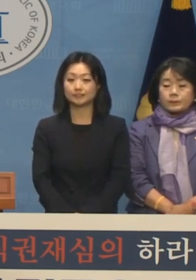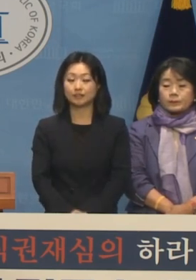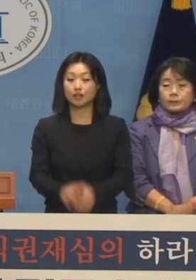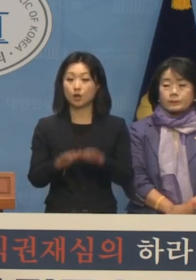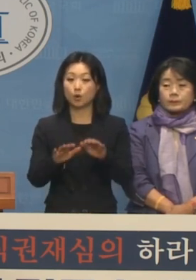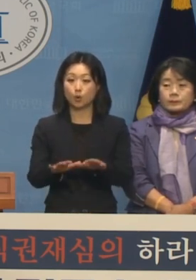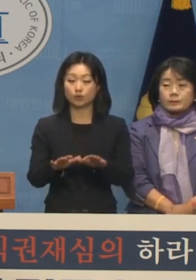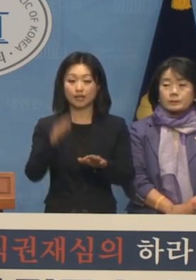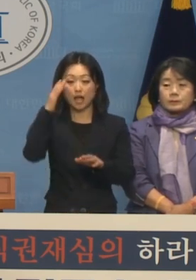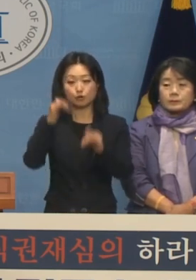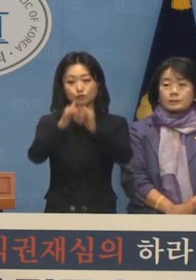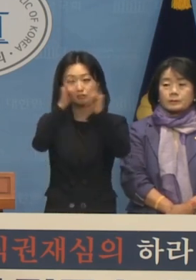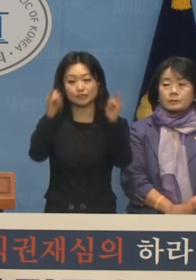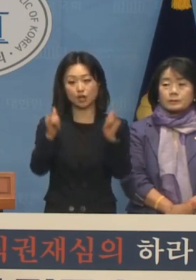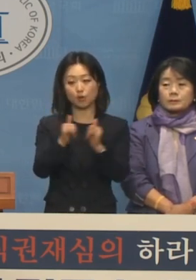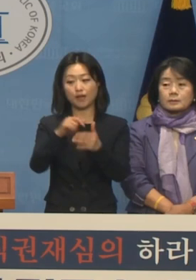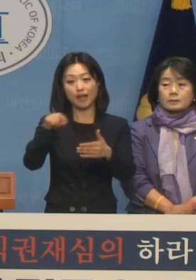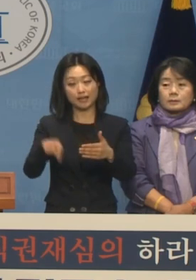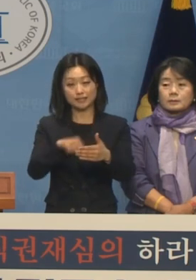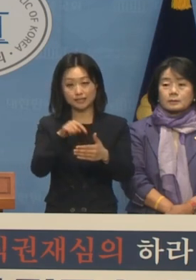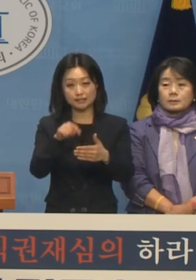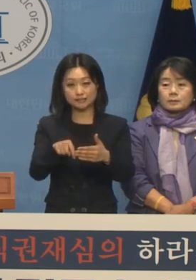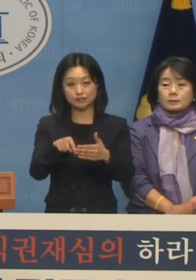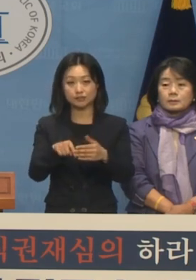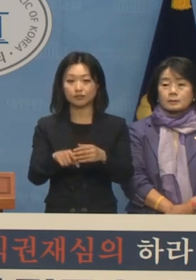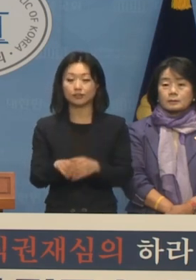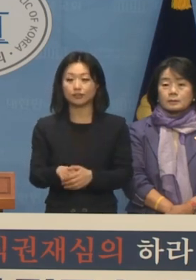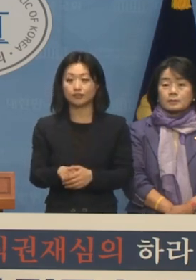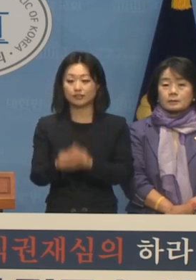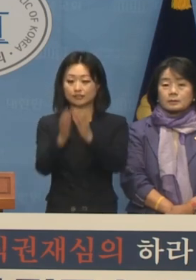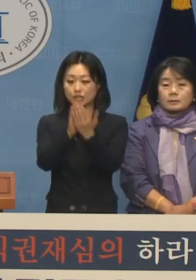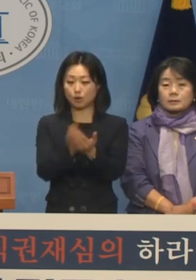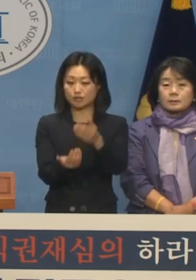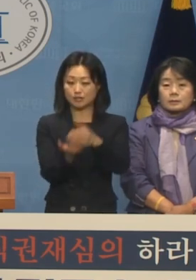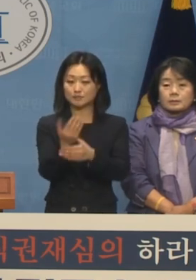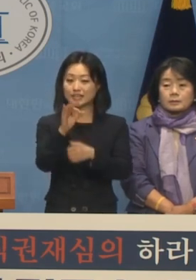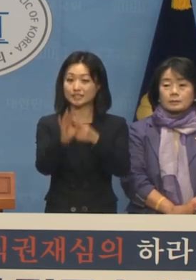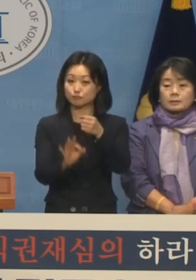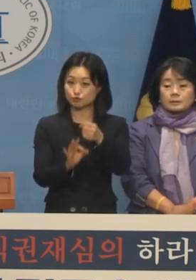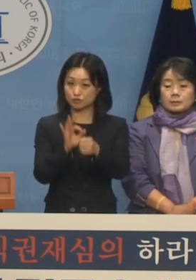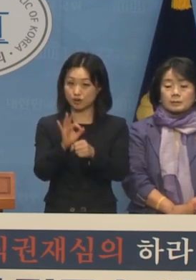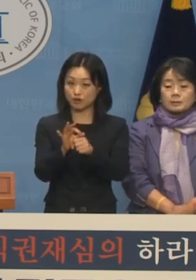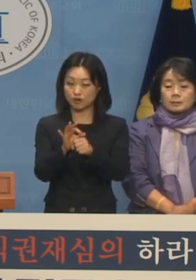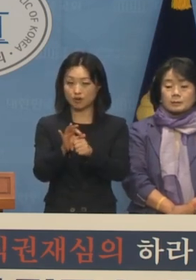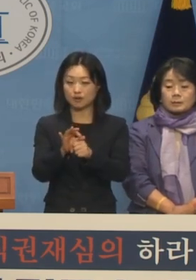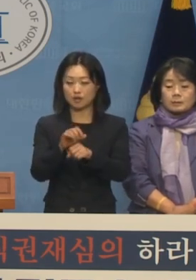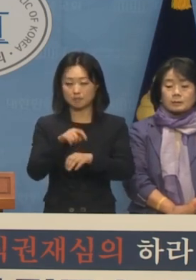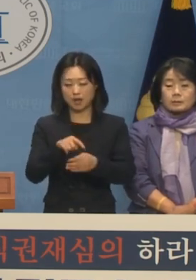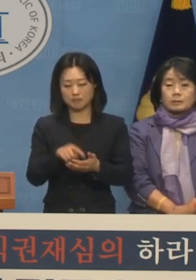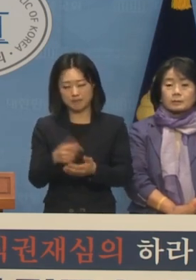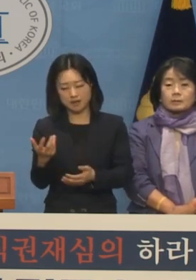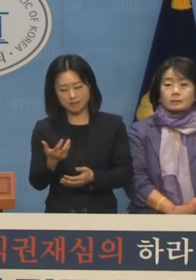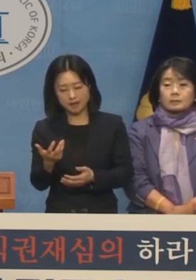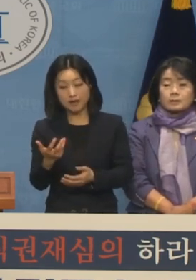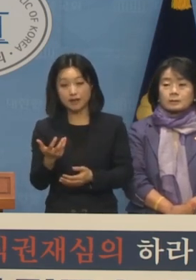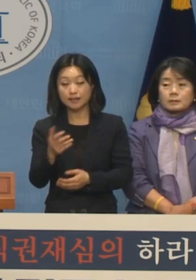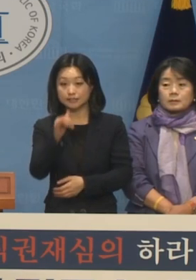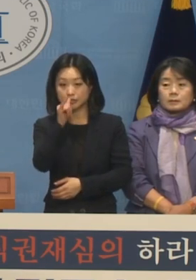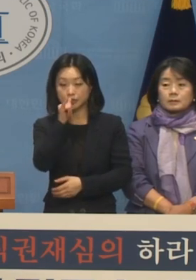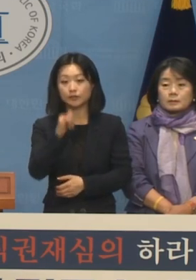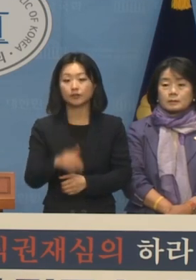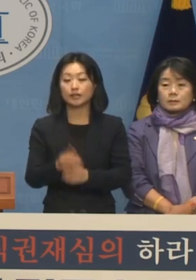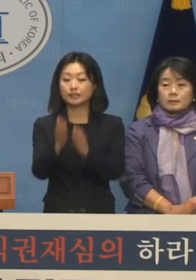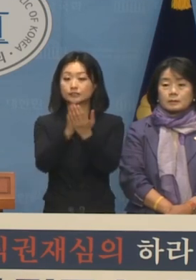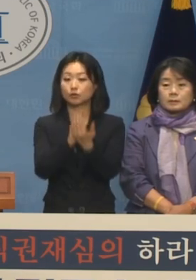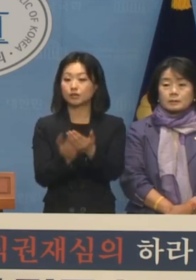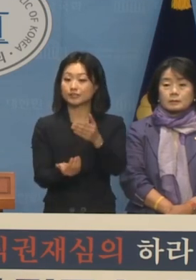오늘 우리 사회에서 여전히 4.16 세월호 참사 10주기에 대한 아픔의 소리들이 계속 진행되고 있습니다. 특히